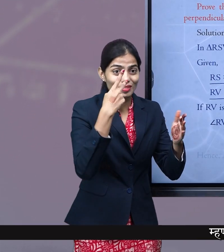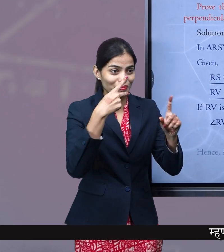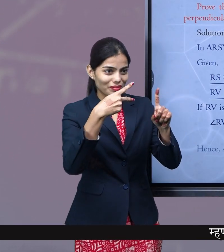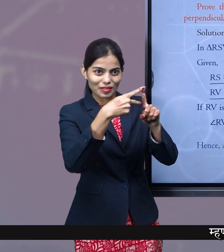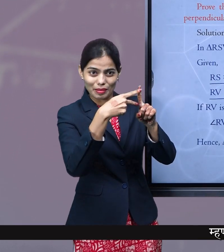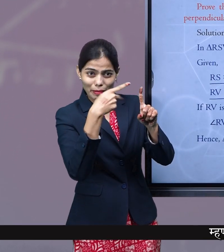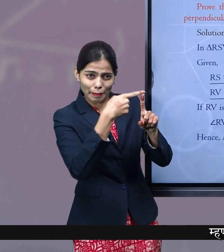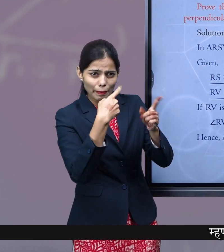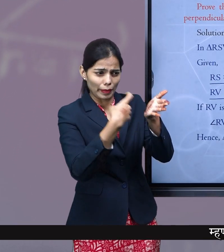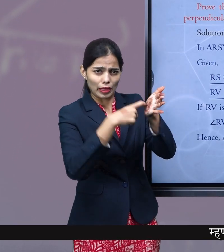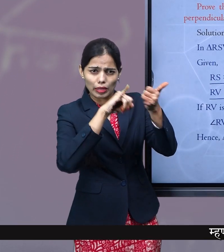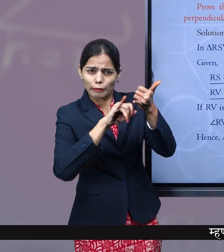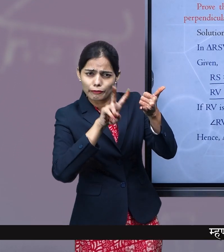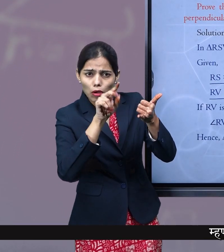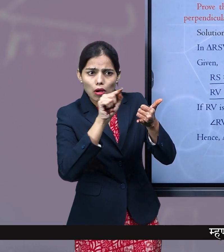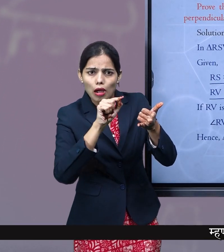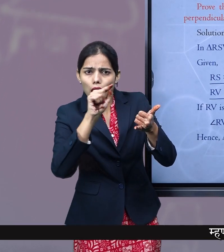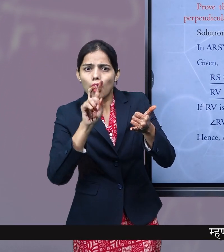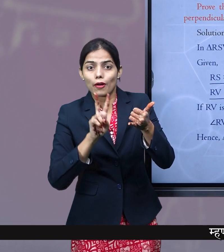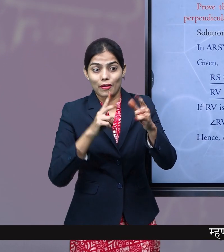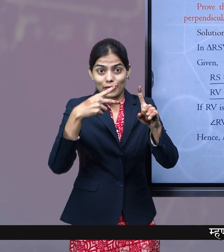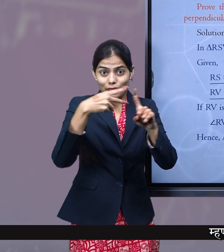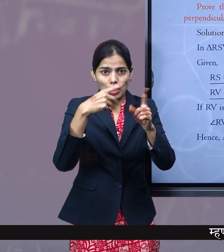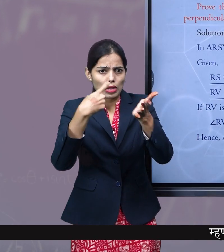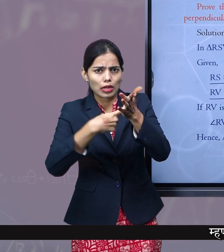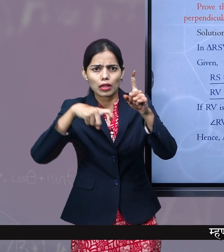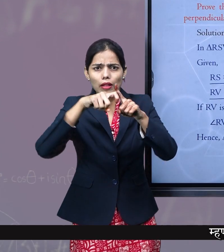म्हणून ट्रायंगल RSV इक्वल्स टू ट्रायंगल RKV